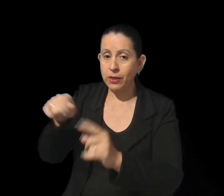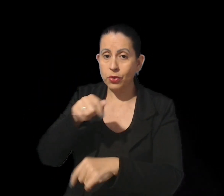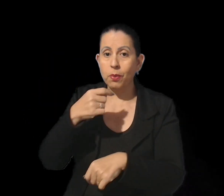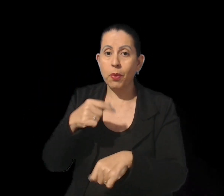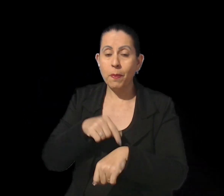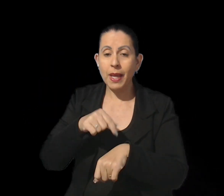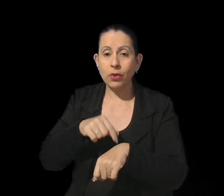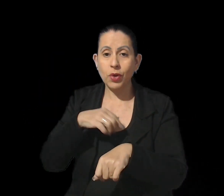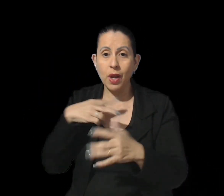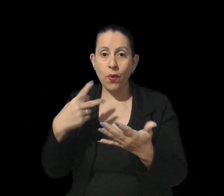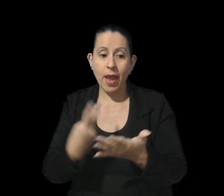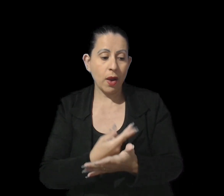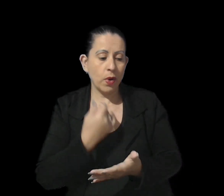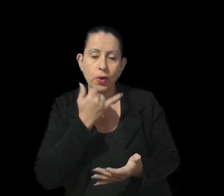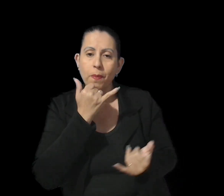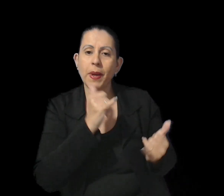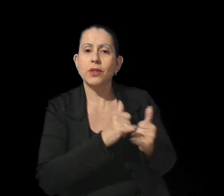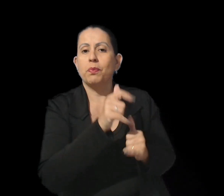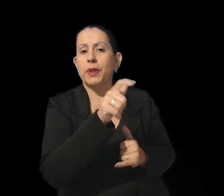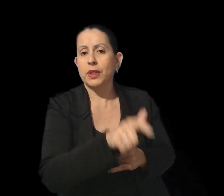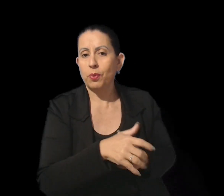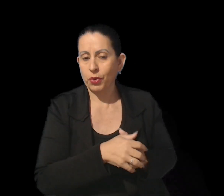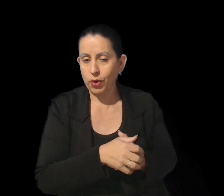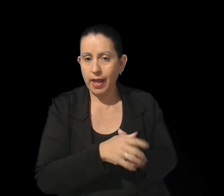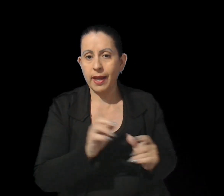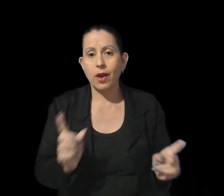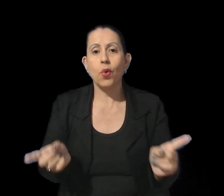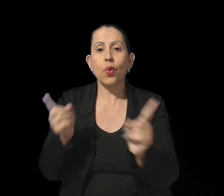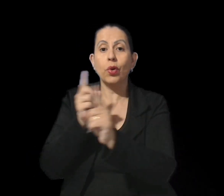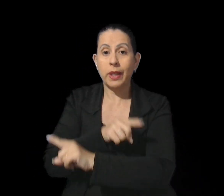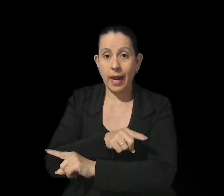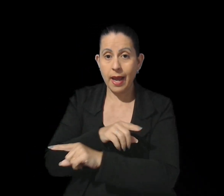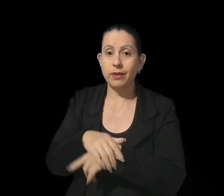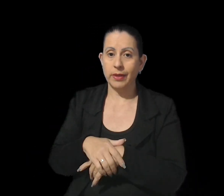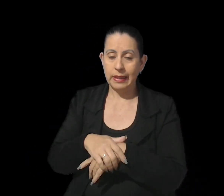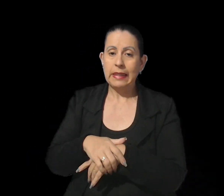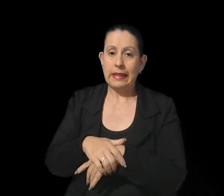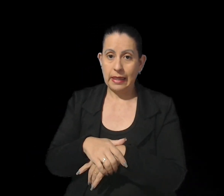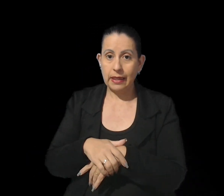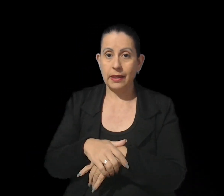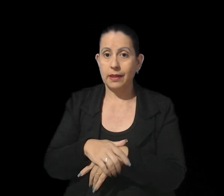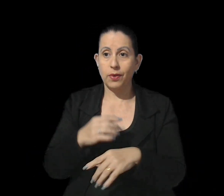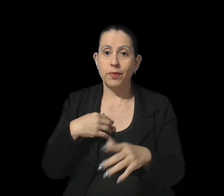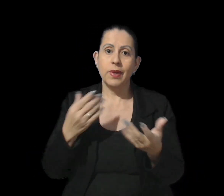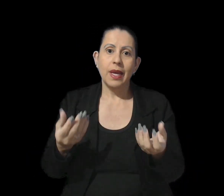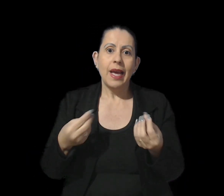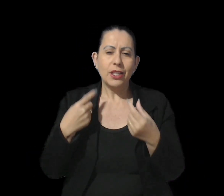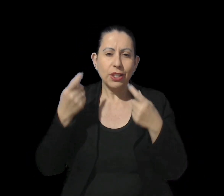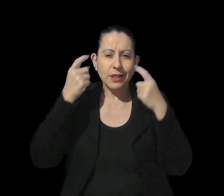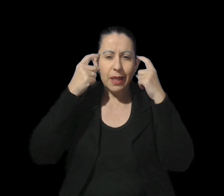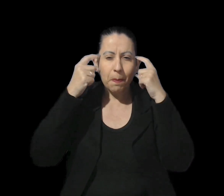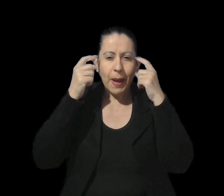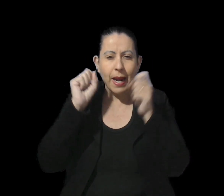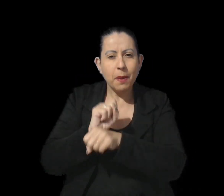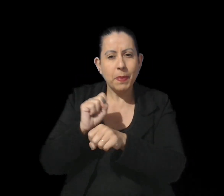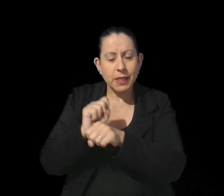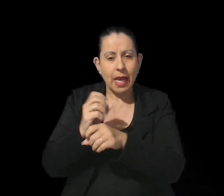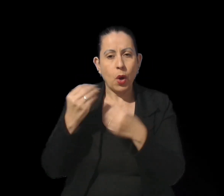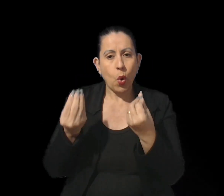no momento que eu erro, eu não peço perdão pro colega, ou o contrário, né? Então, a gente tem que parar e pensar